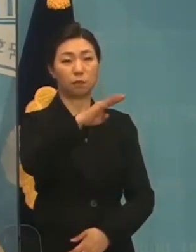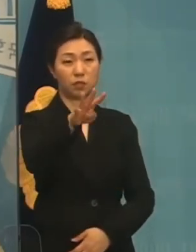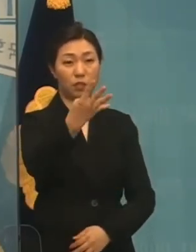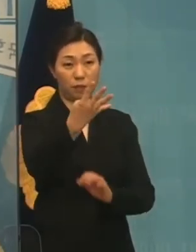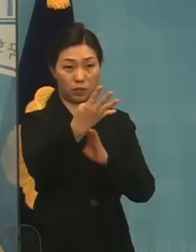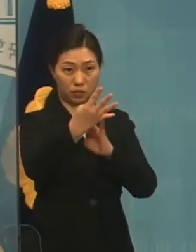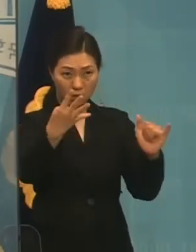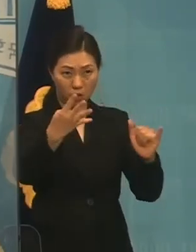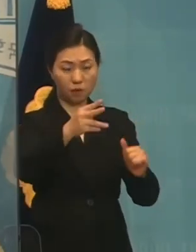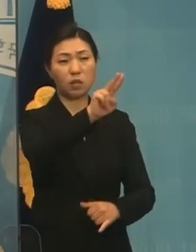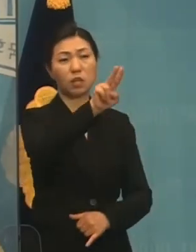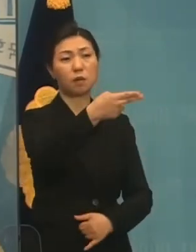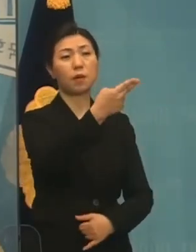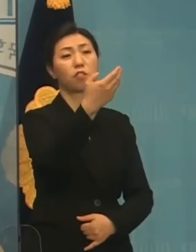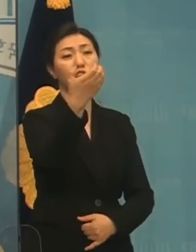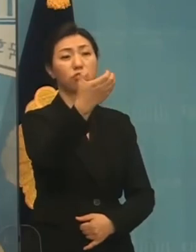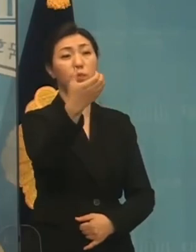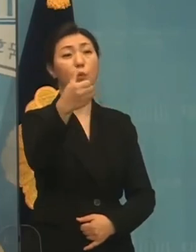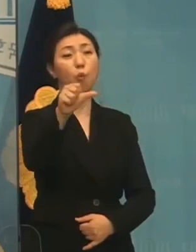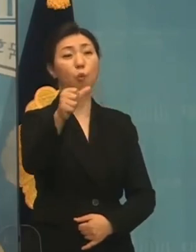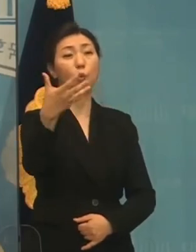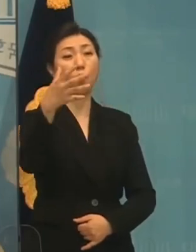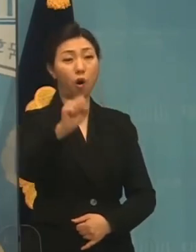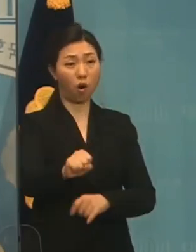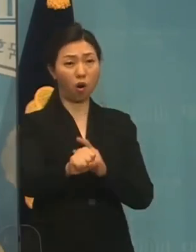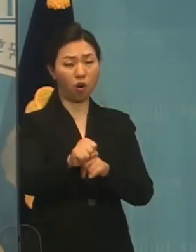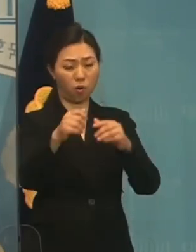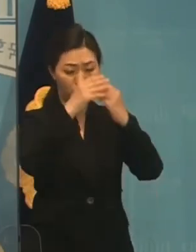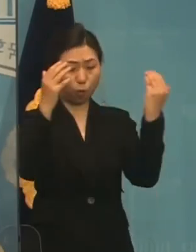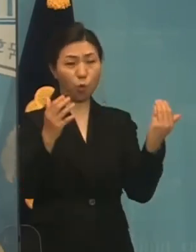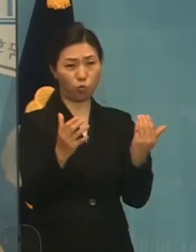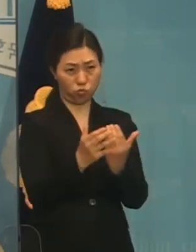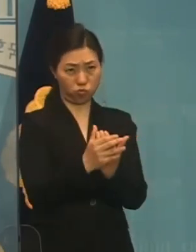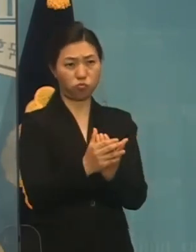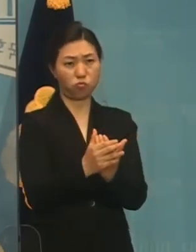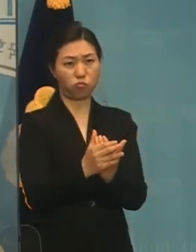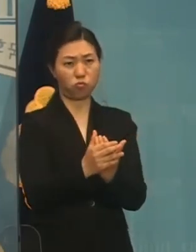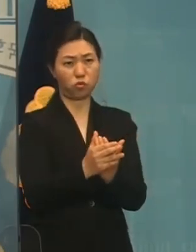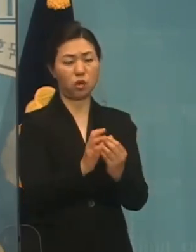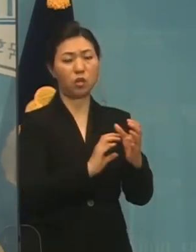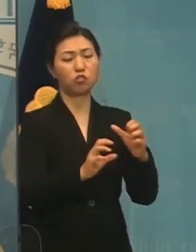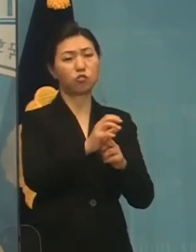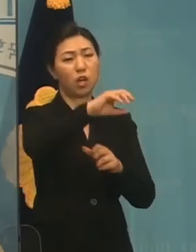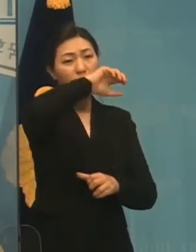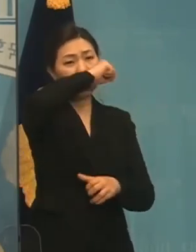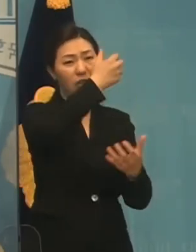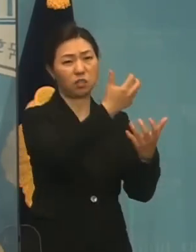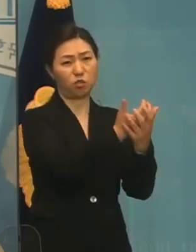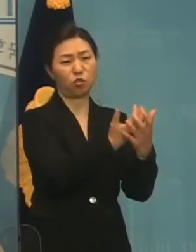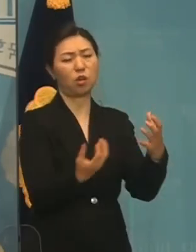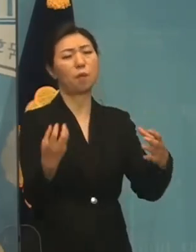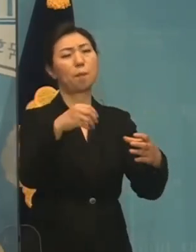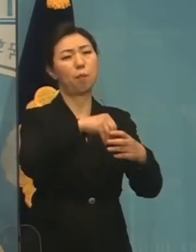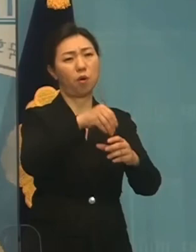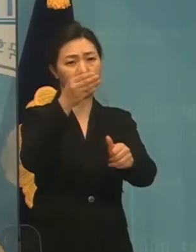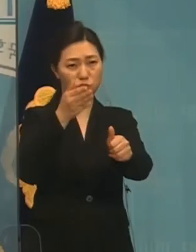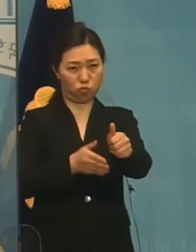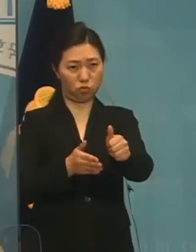3,400명분 295억 전액이 이번 추경안에 반영되기를 촉구하는